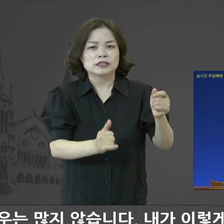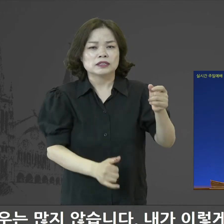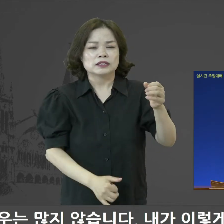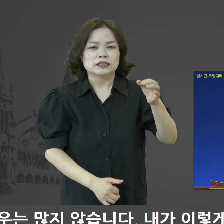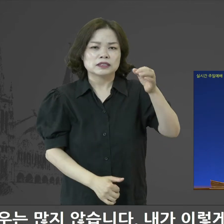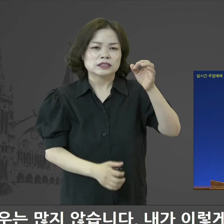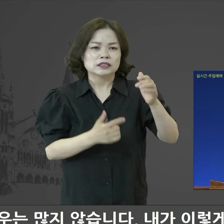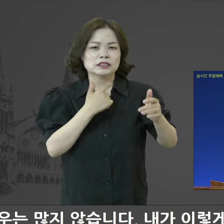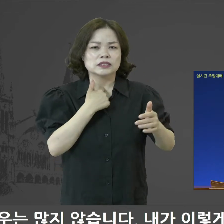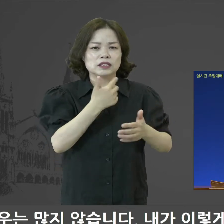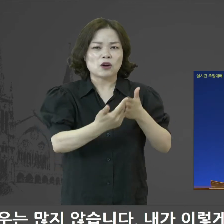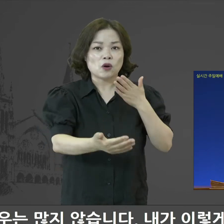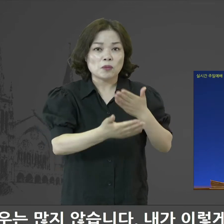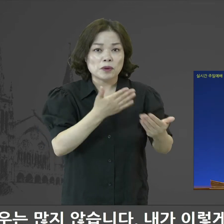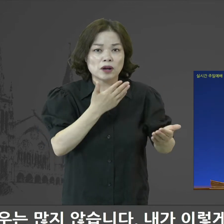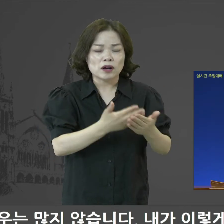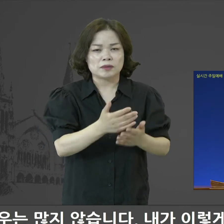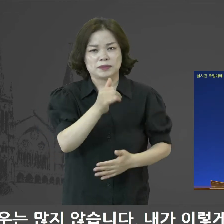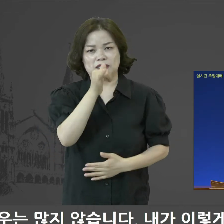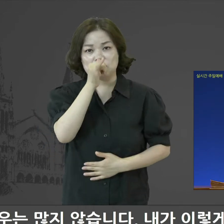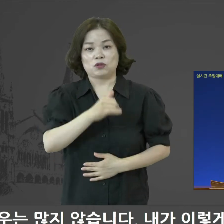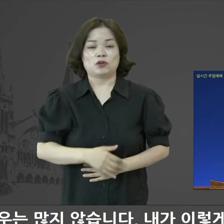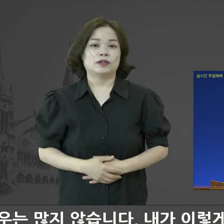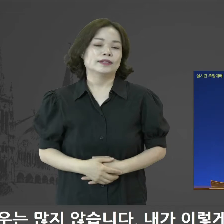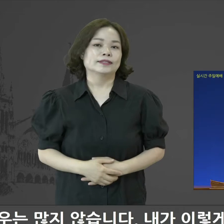경험이 여러 차례 있습니다.